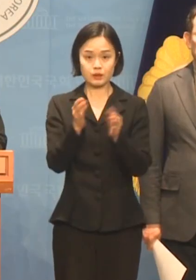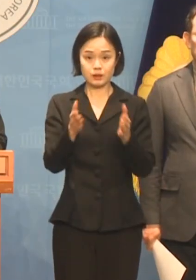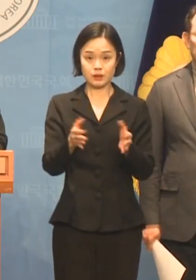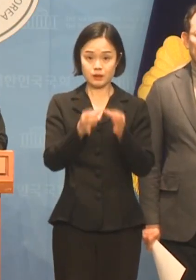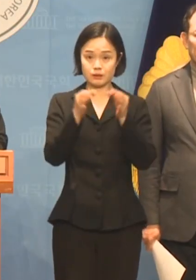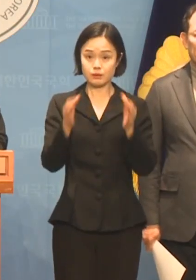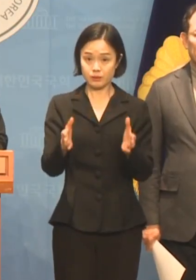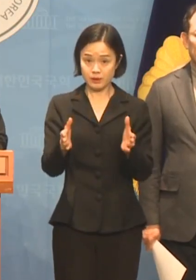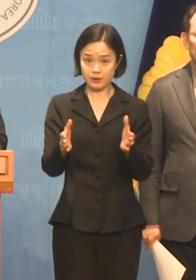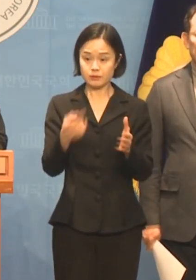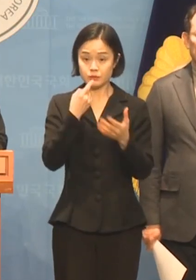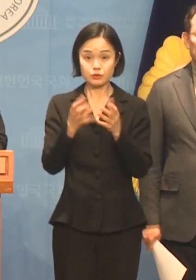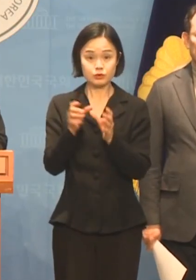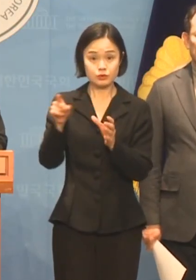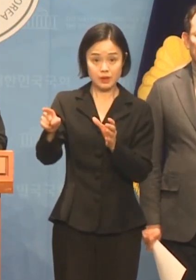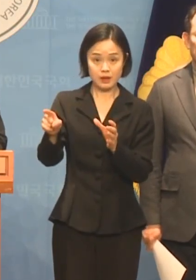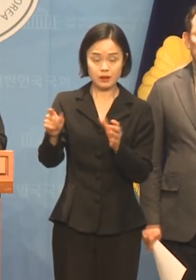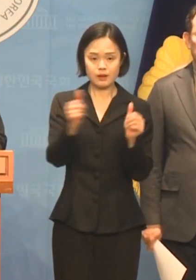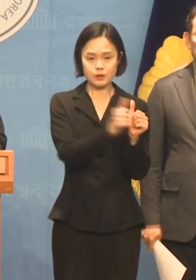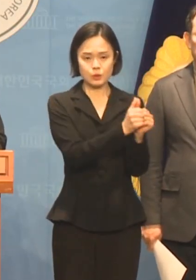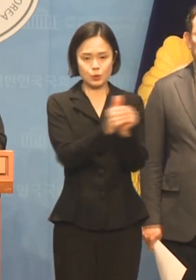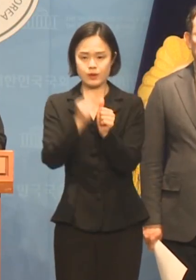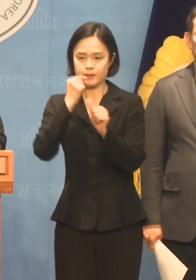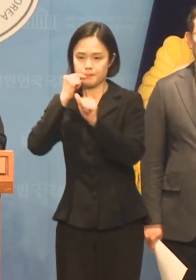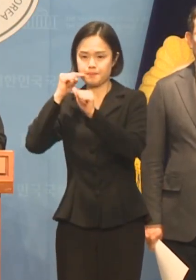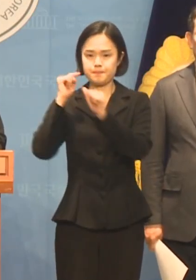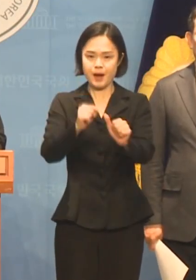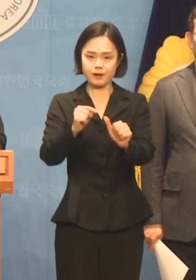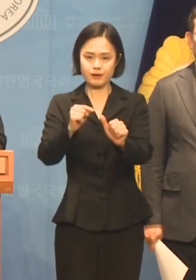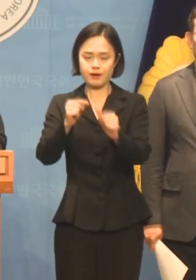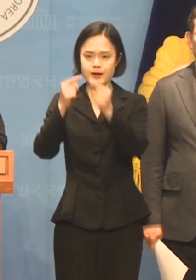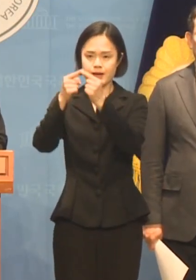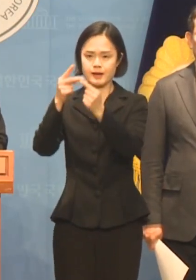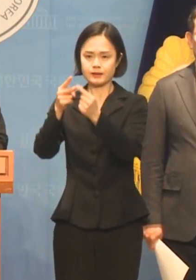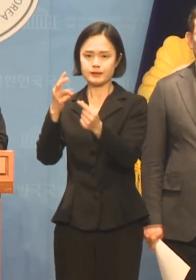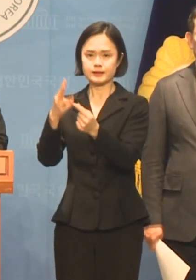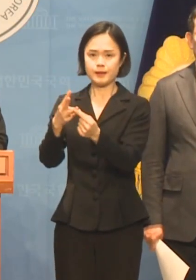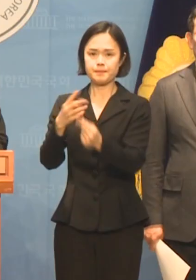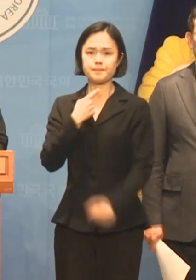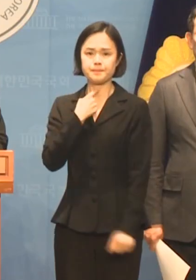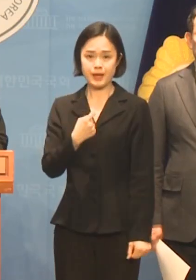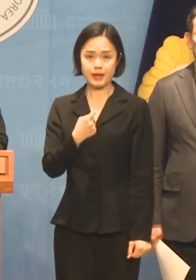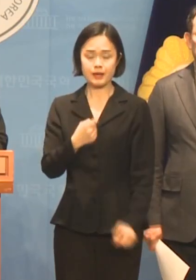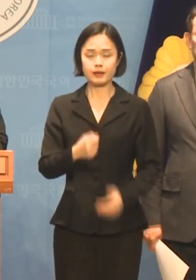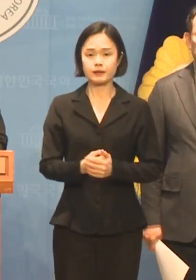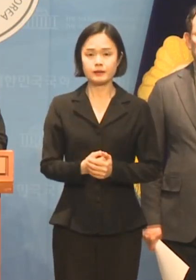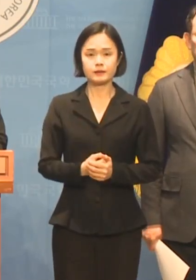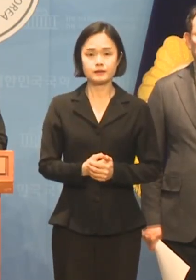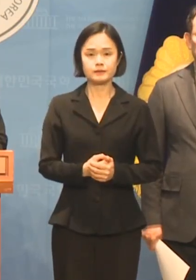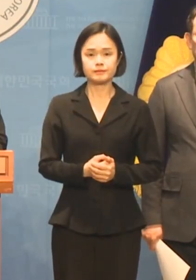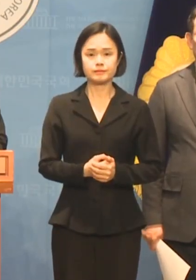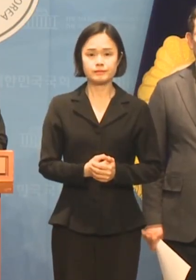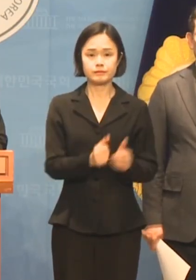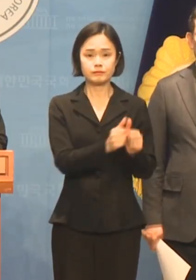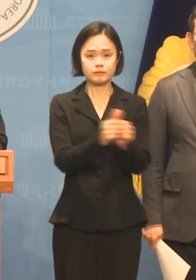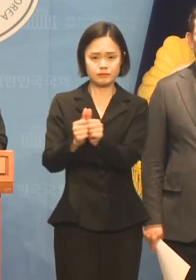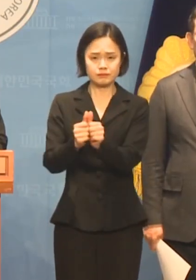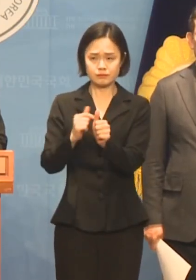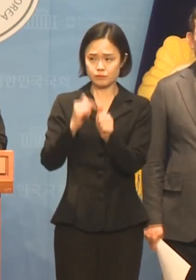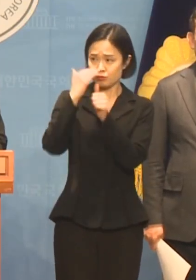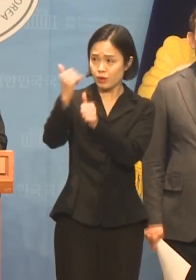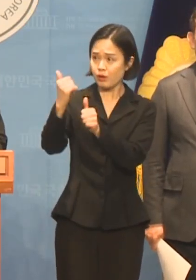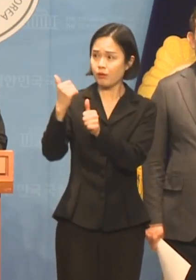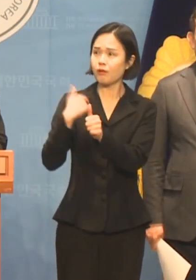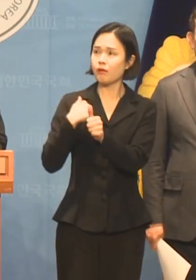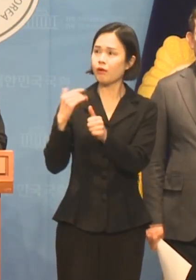3번의 동행명령장이 발부되었는데 대상자들은 자기 방어 차원에서 응하지 않을